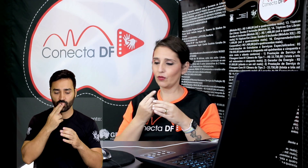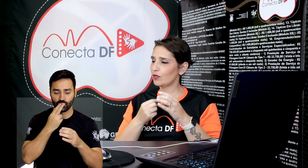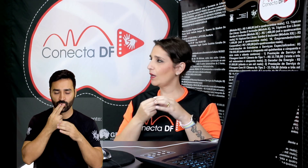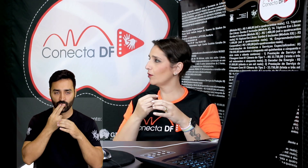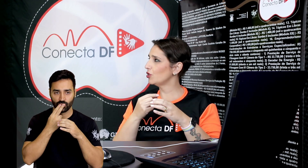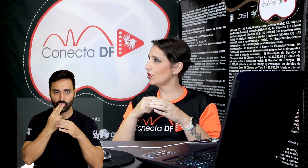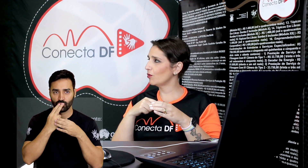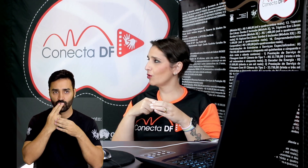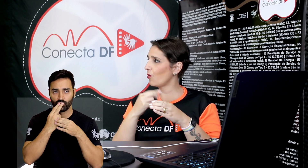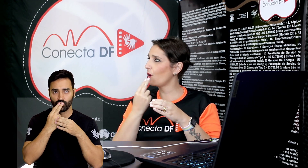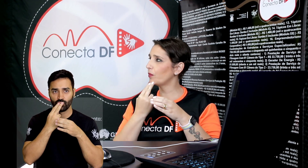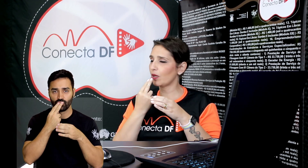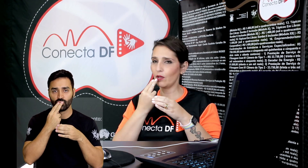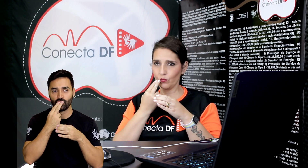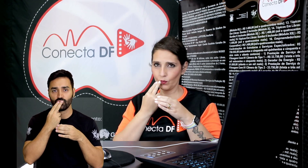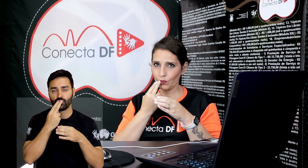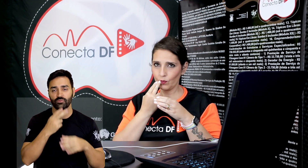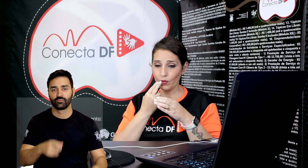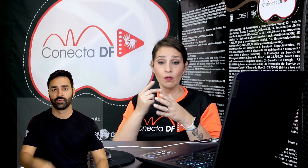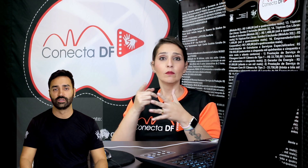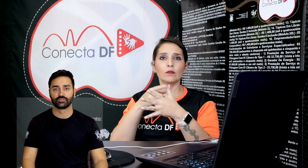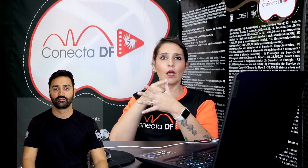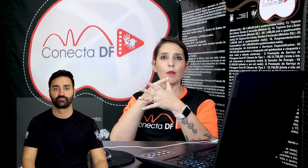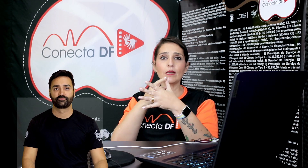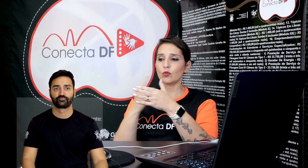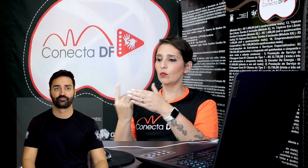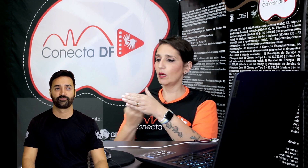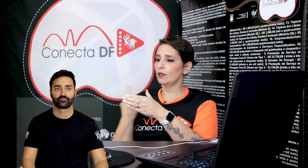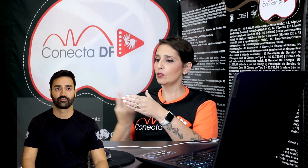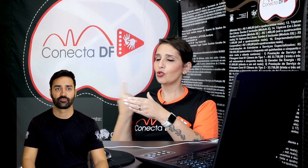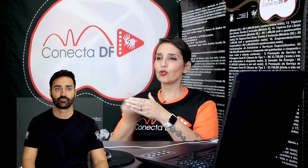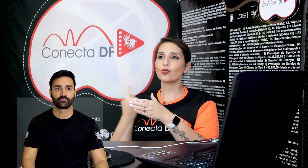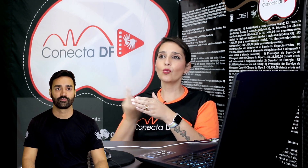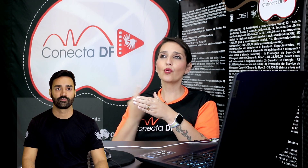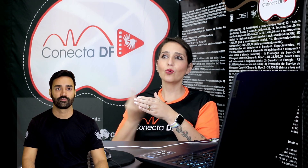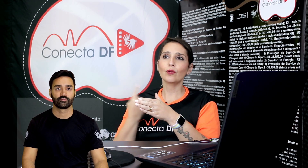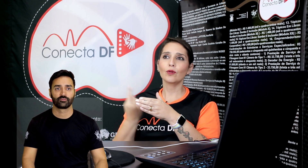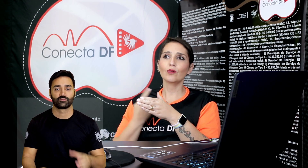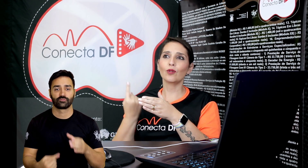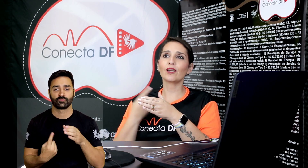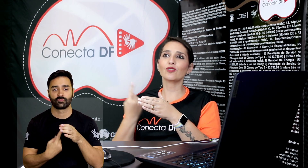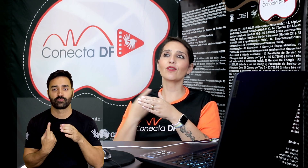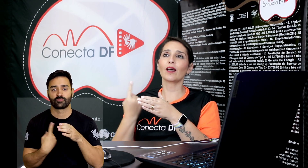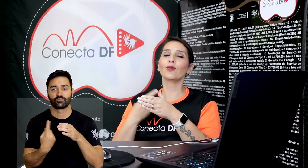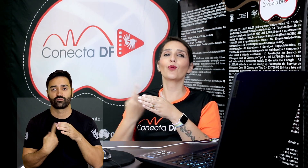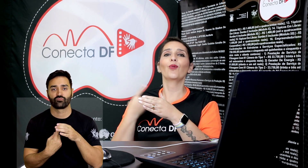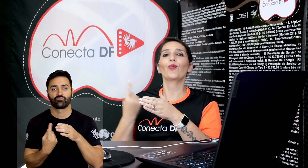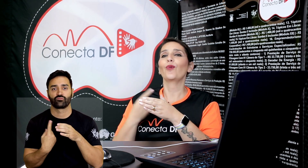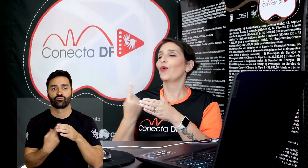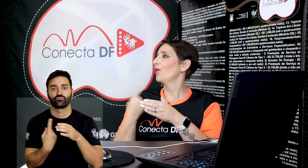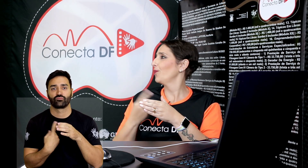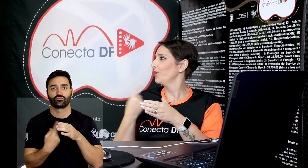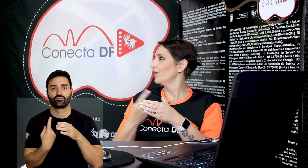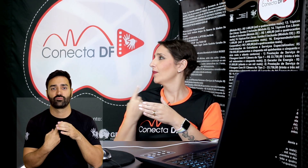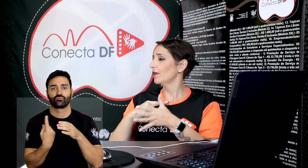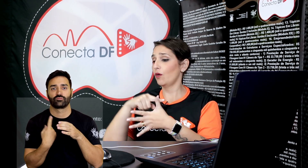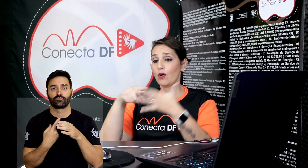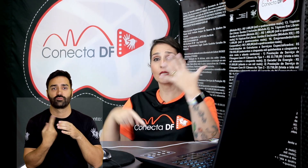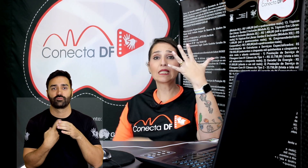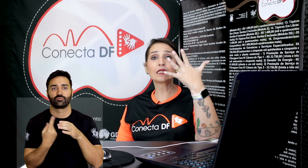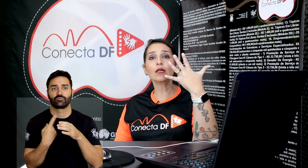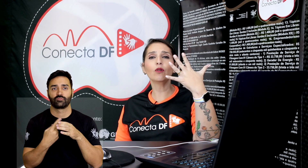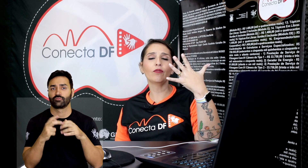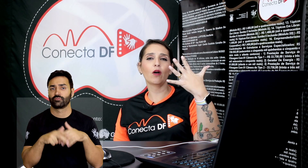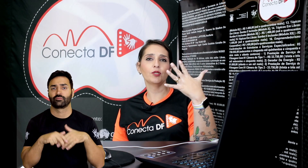Como se fosse o canudinho e o copo, né? Tem mais uma, suco do liquidificador. Então,